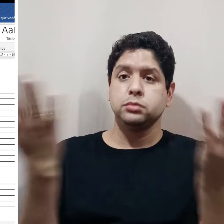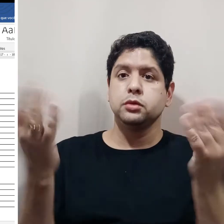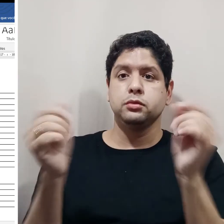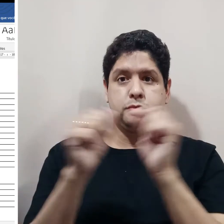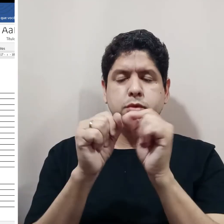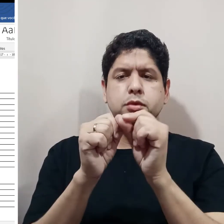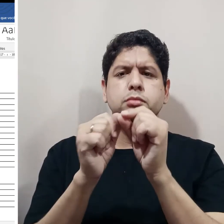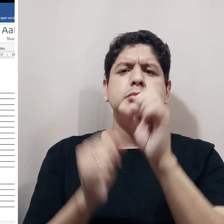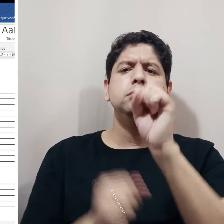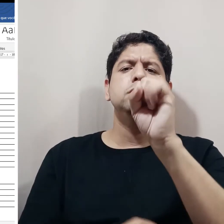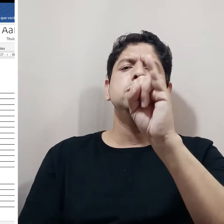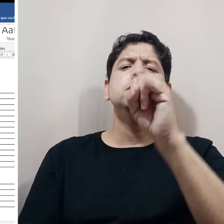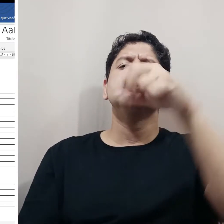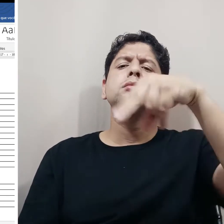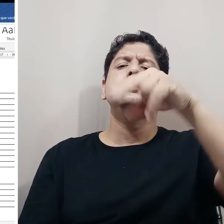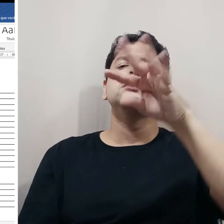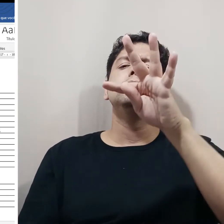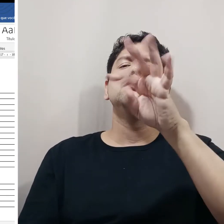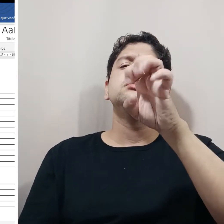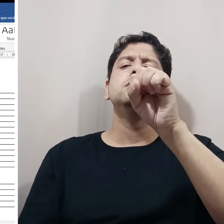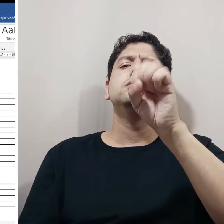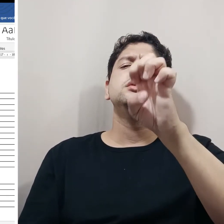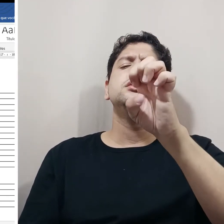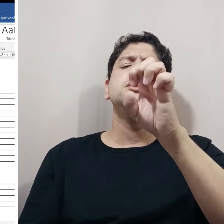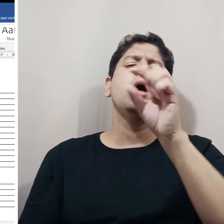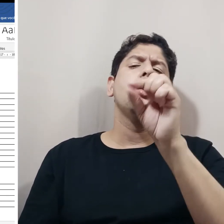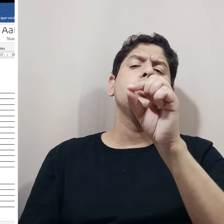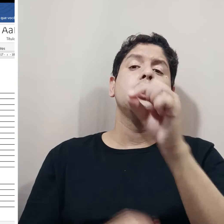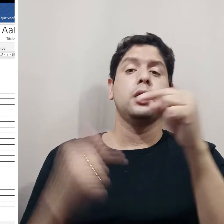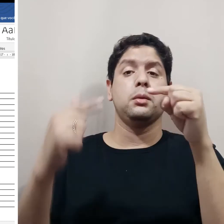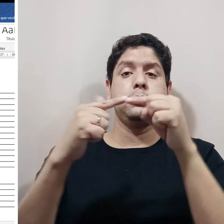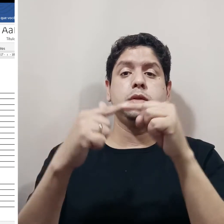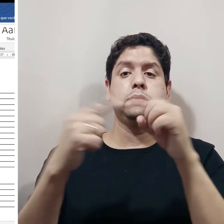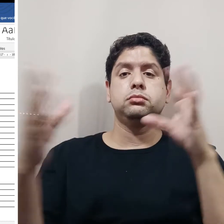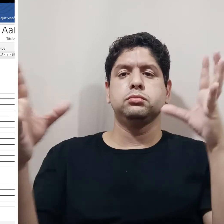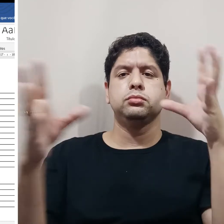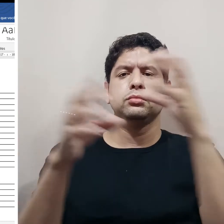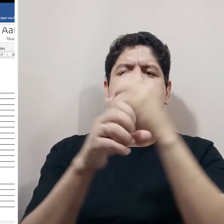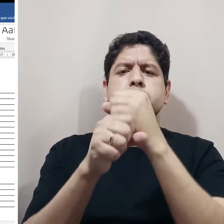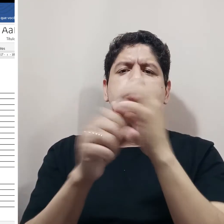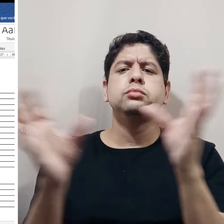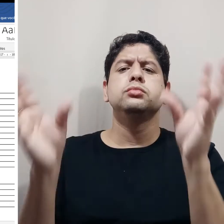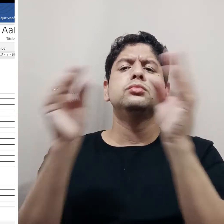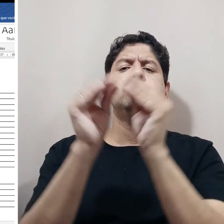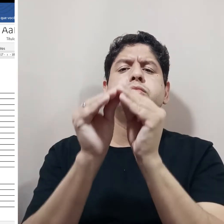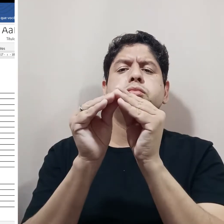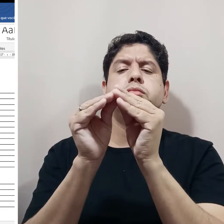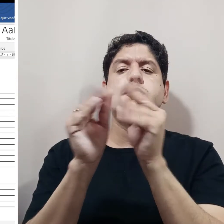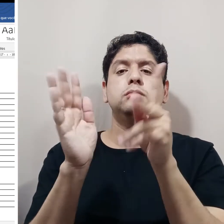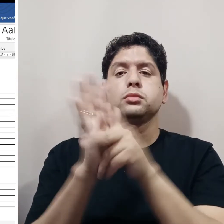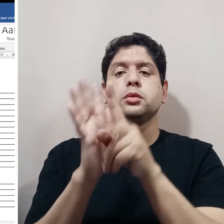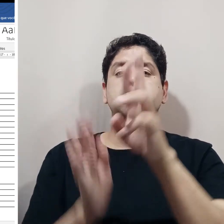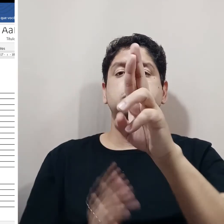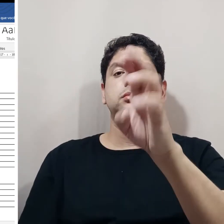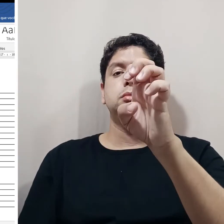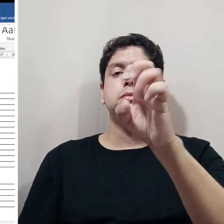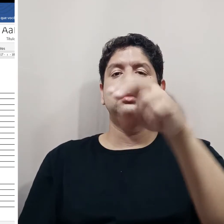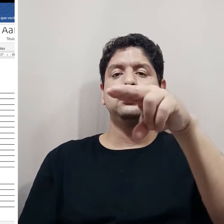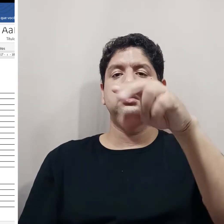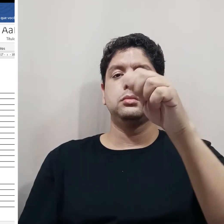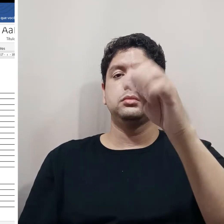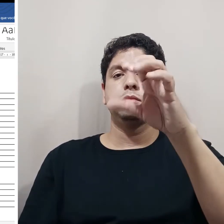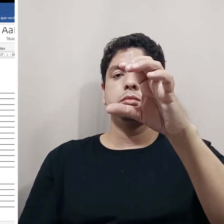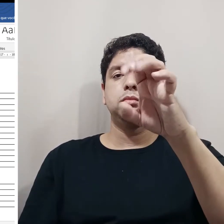nossa apostila, as atividades que começam com uma síntese. Vamos fazer a síntese. O que é síntese?